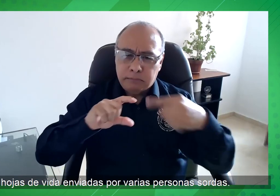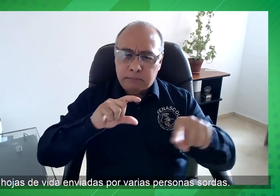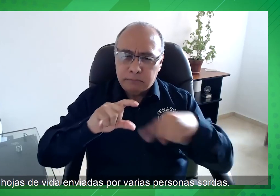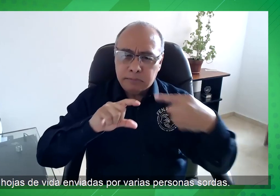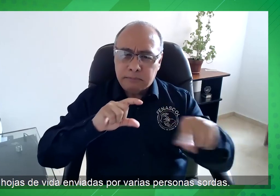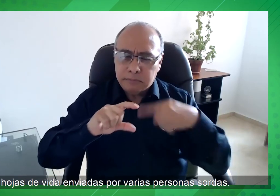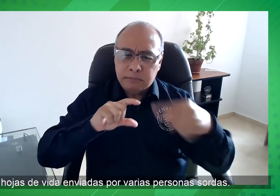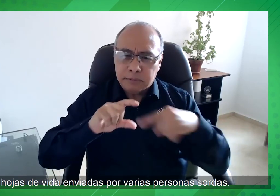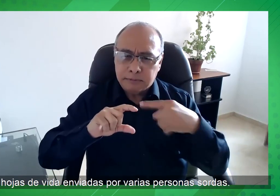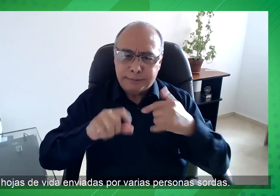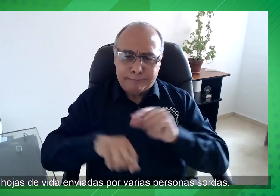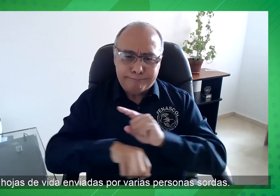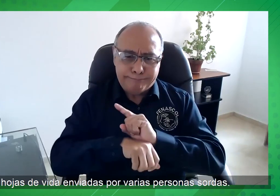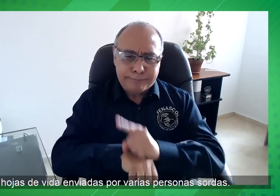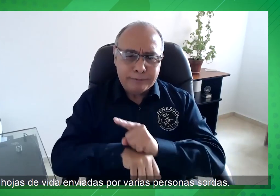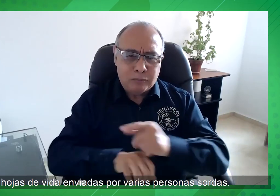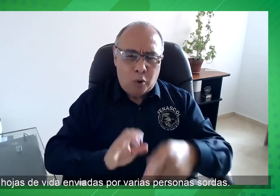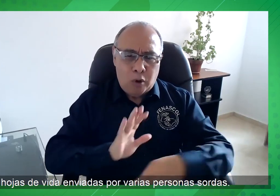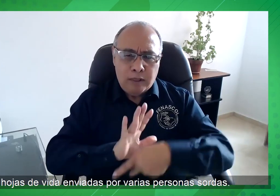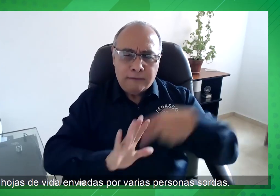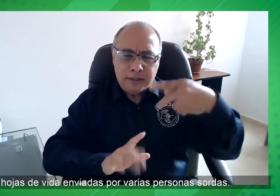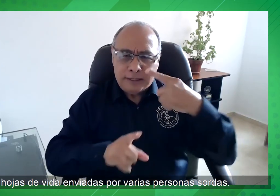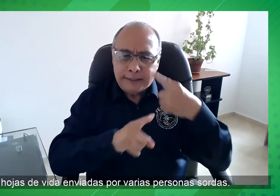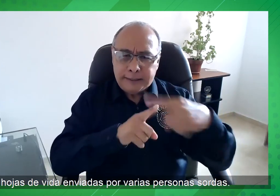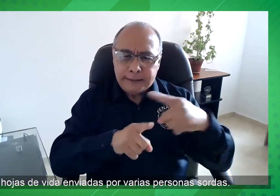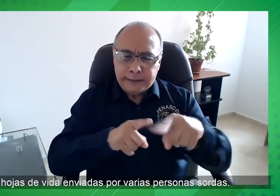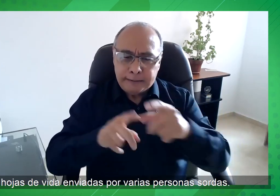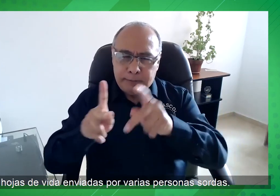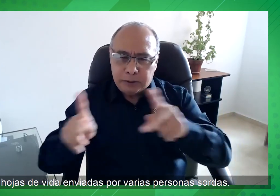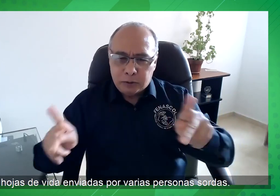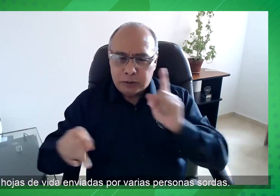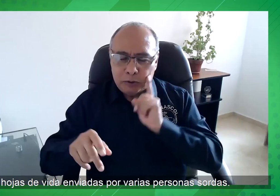hojas de vida enviadas por varias personas sordas.